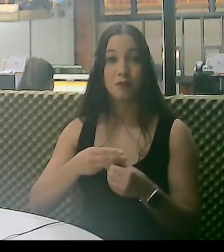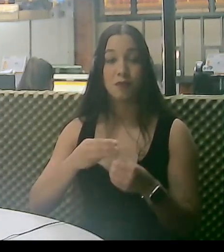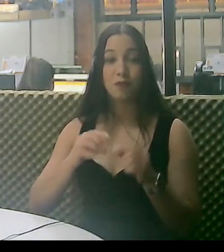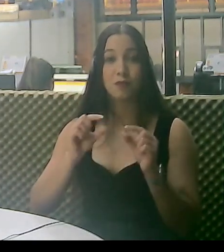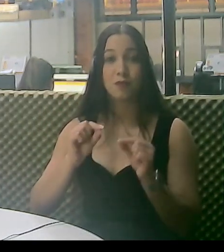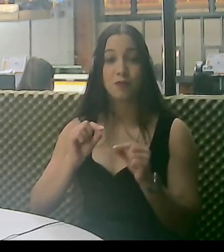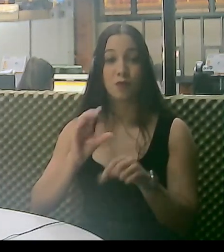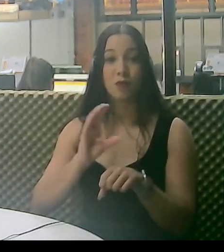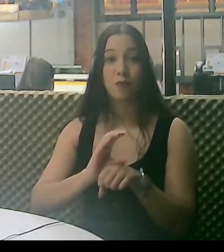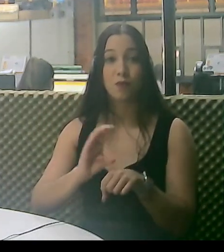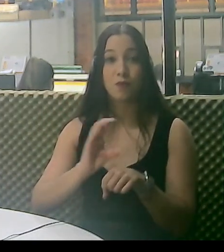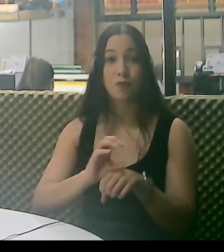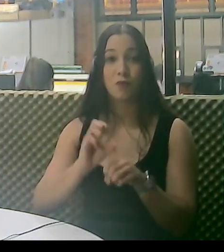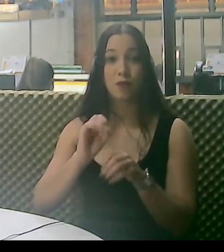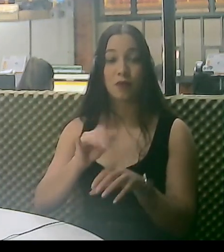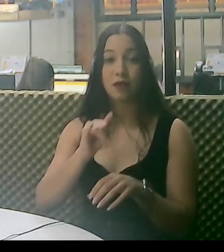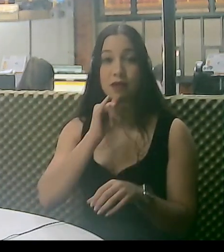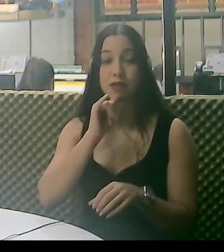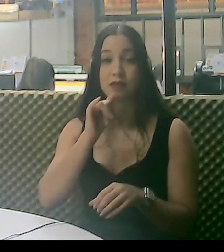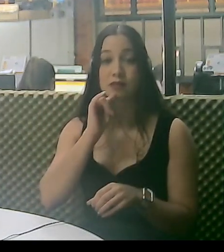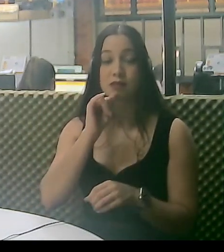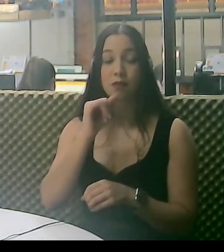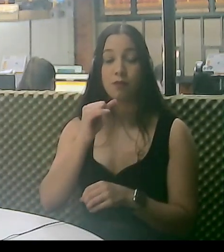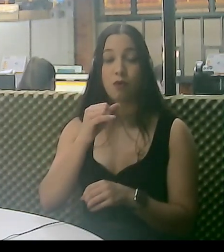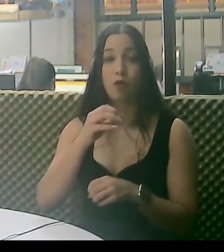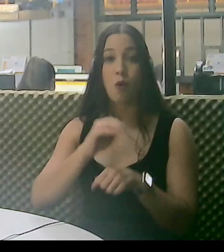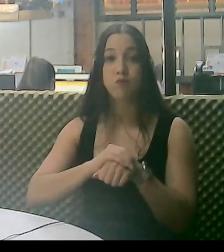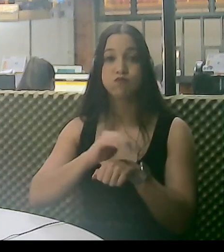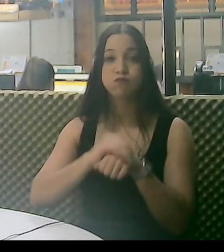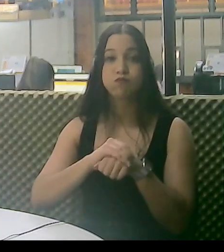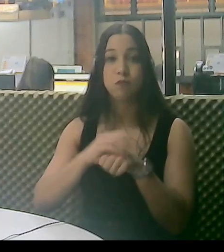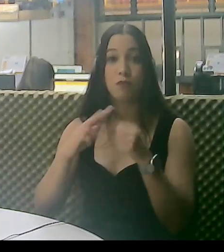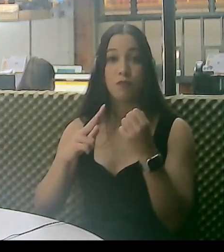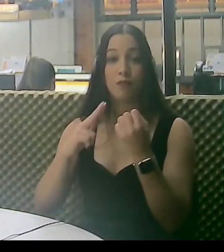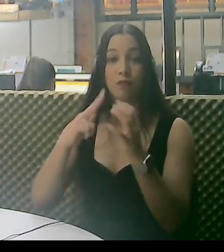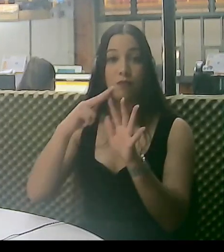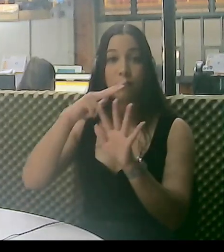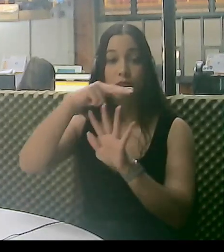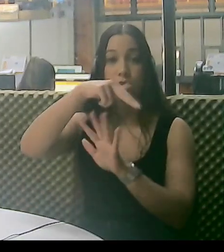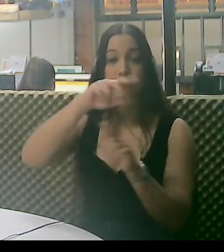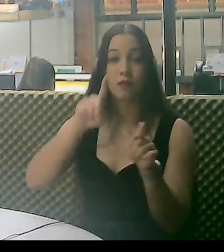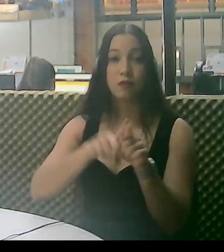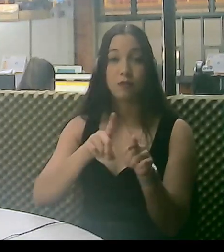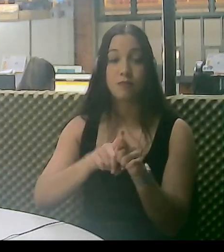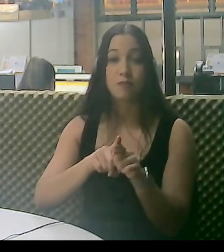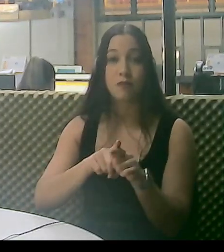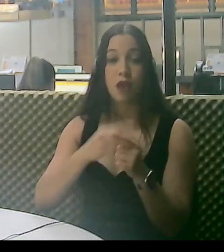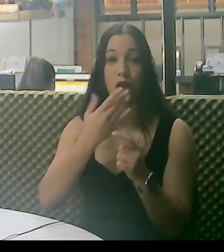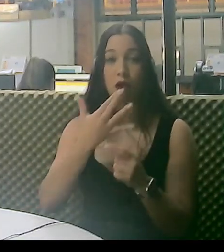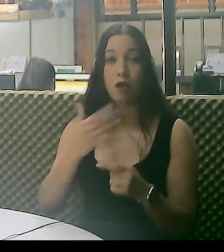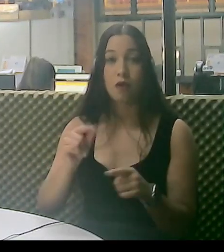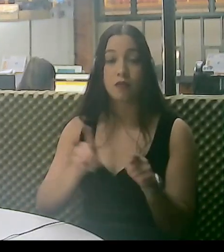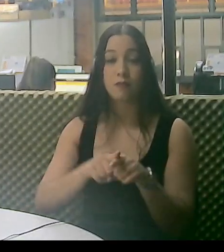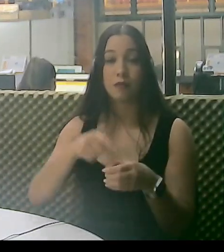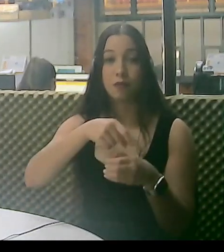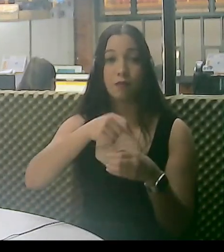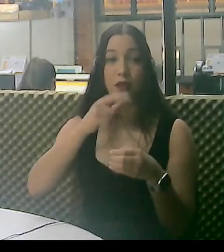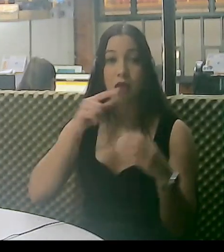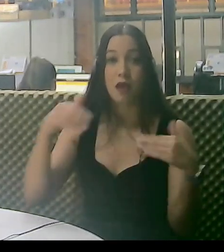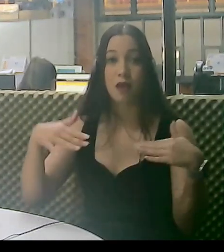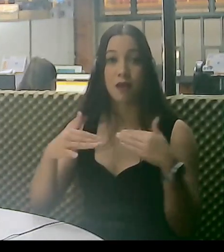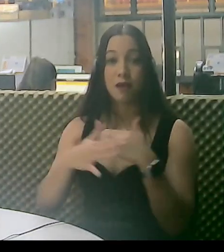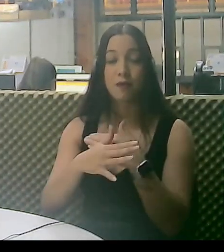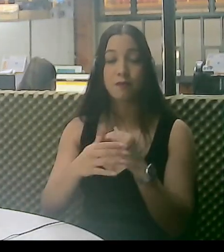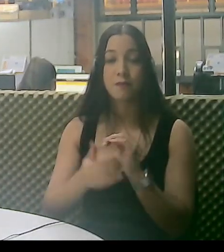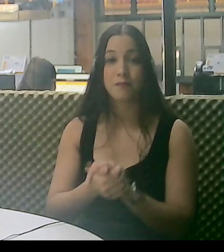realização de cursos, como o de poda de goiabeiras, cultivo e extração de corantes naturais e de aquaponia.